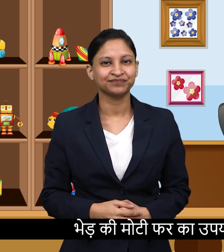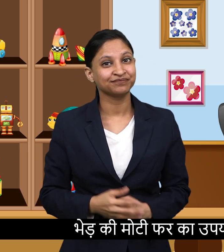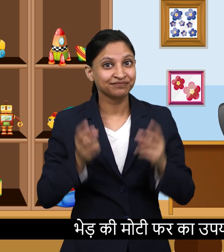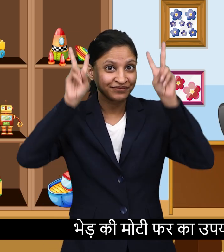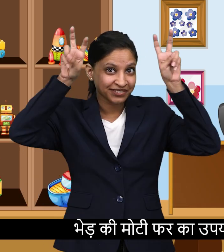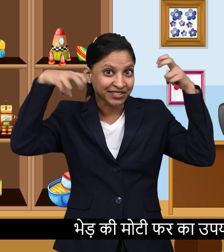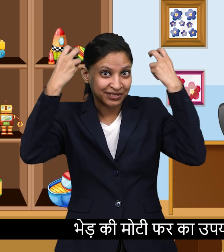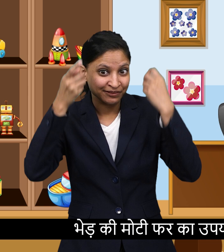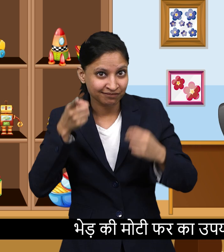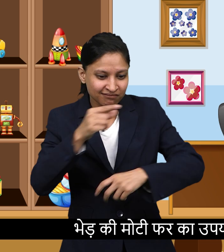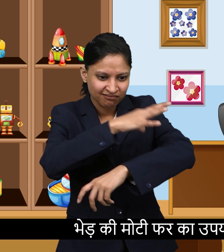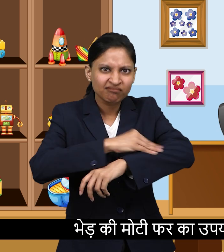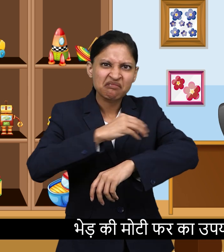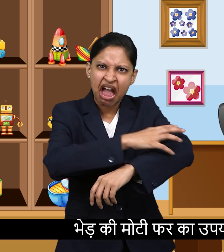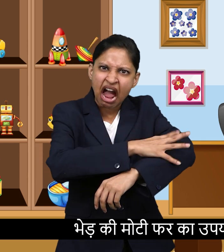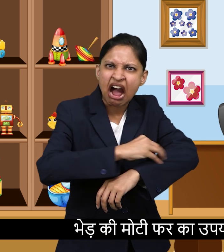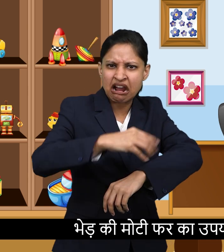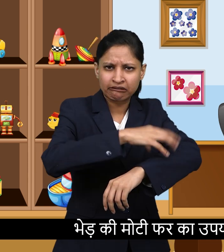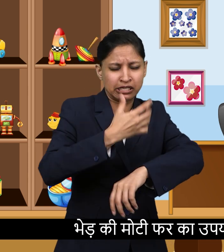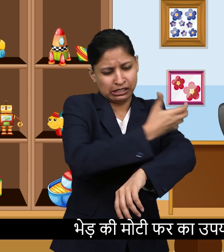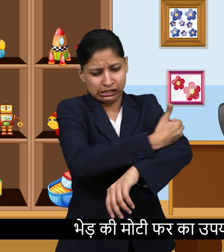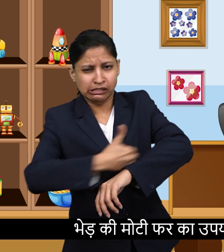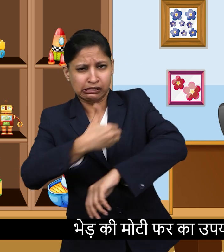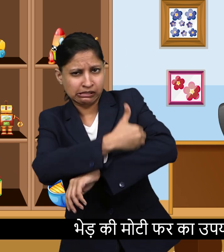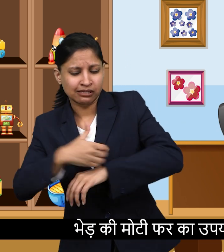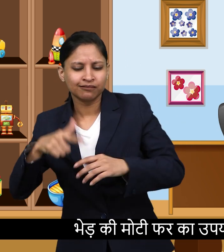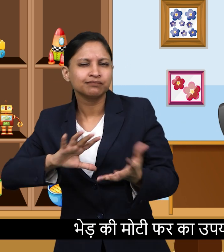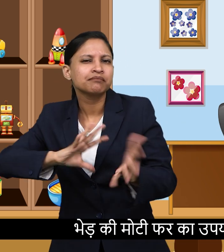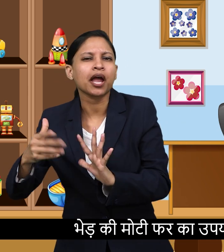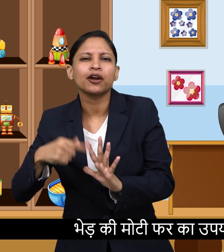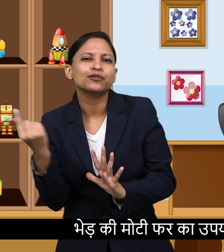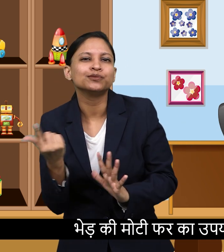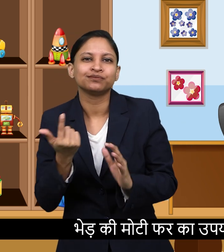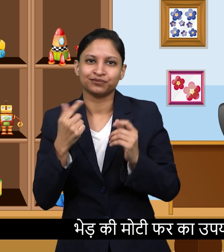भेड़ की मोटी फर का उपयोग स्वेटर और कंबल बनाने के लिए किया जाता है।